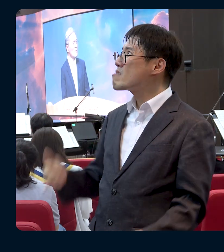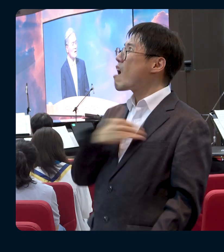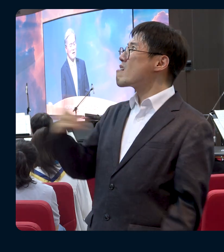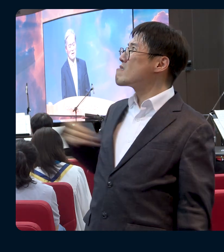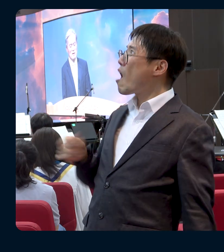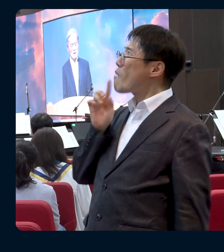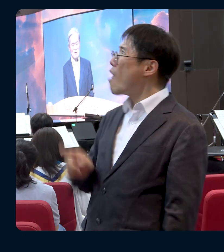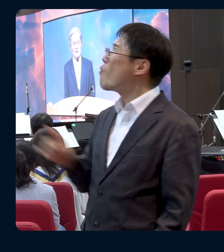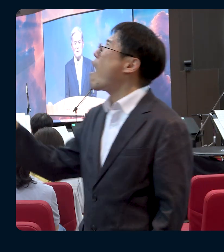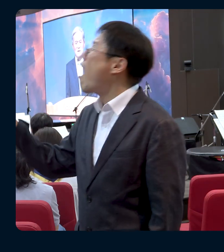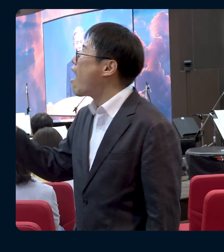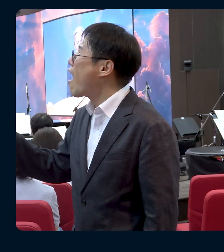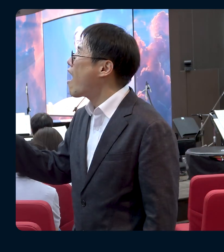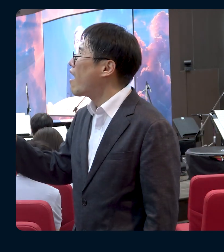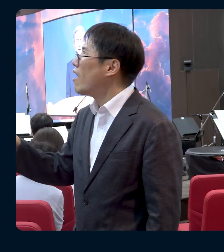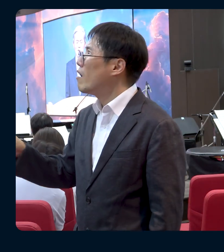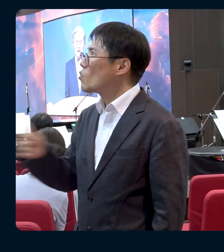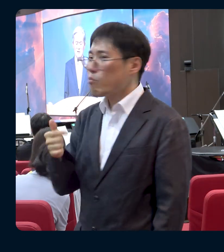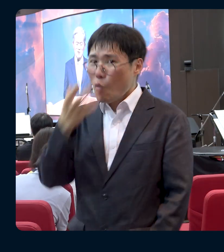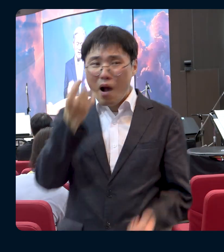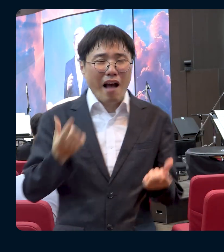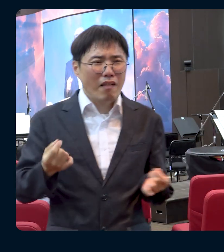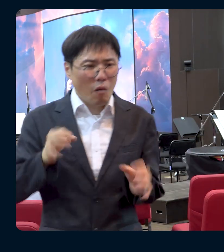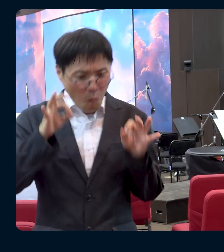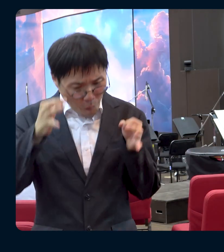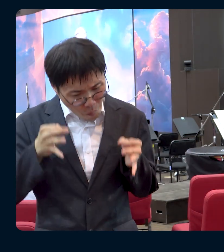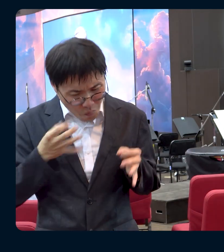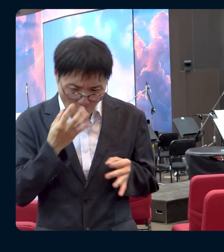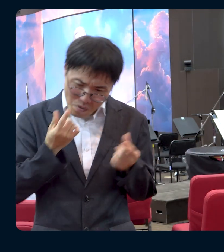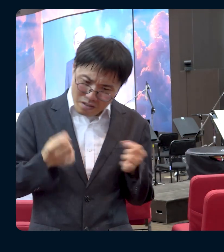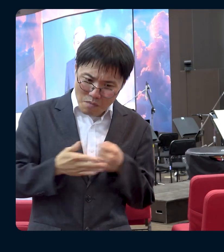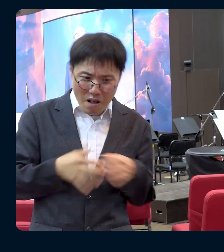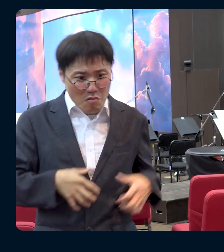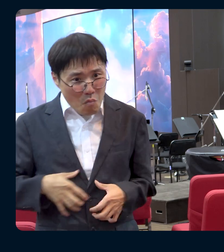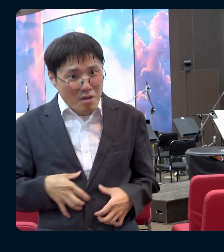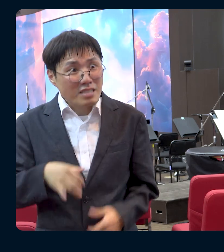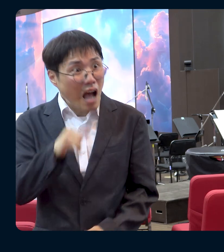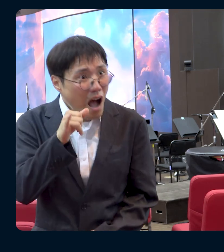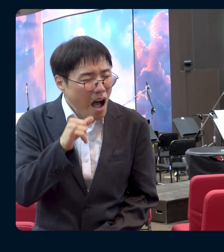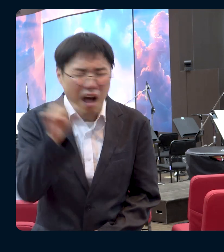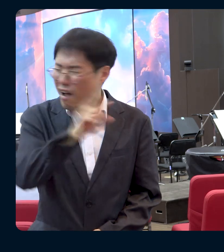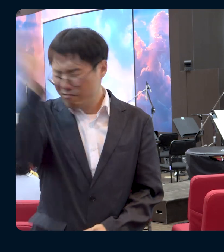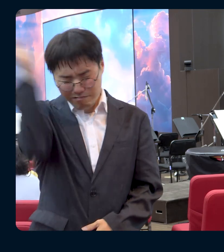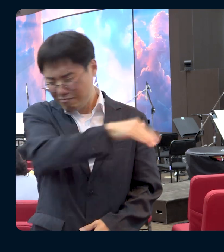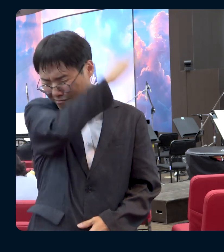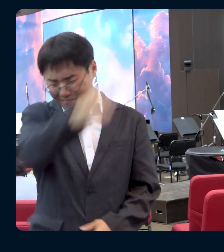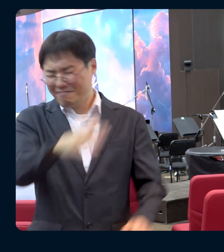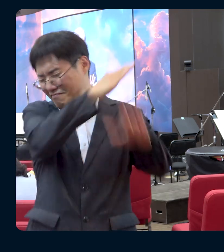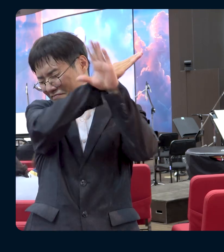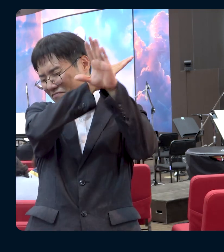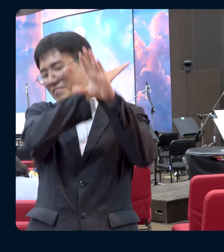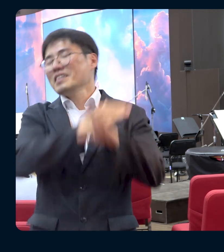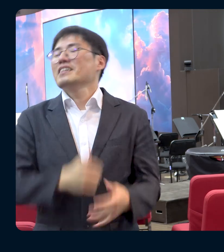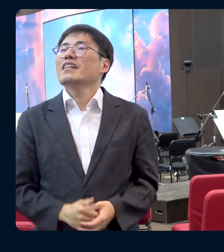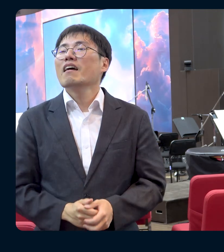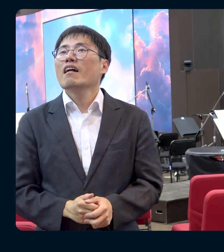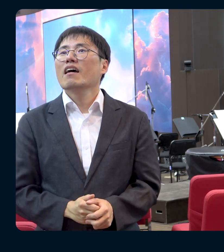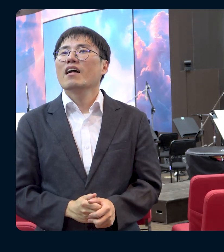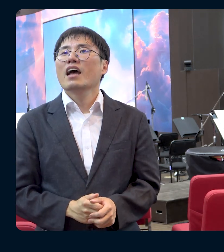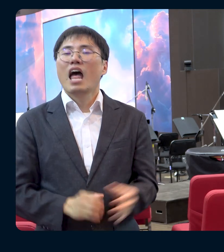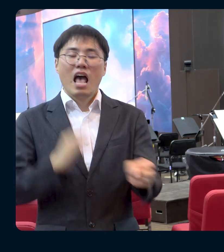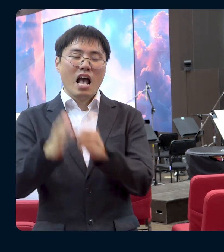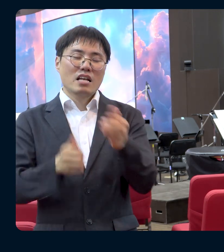하나님의 사람이라고 그렇게 당당하게 말해? 너무 교만한 것 같아서 그래서 주저하고 있다고 한다면 절대 그러시면 안